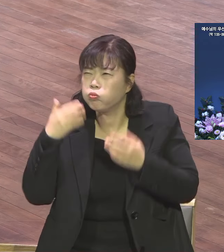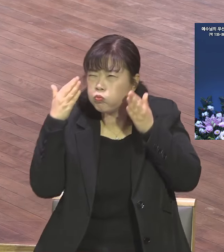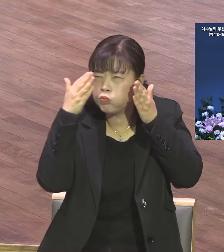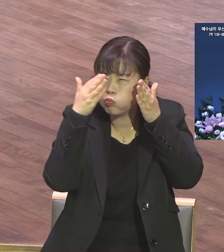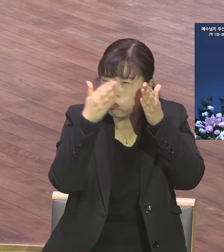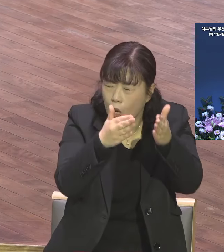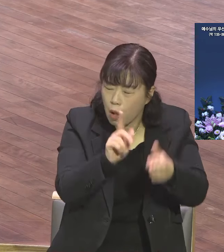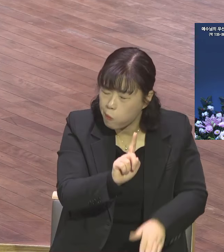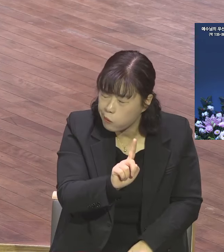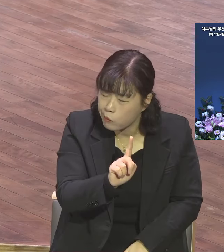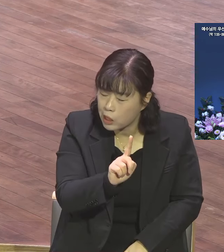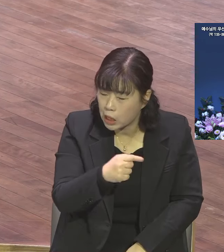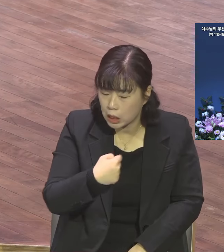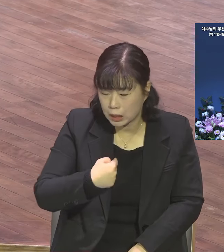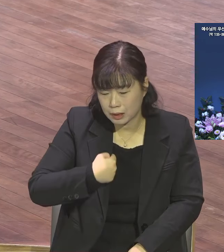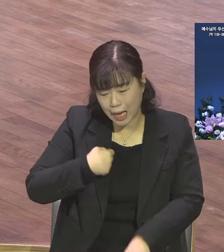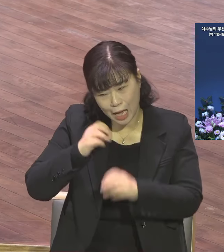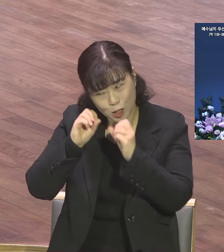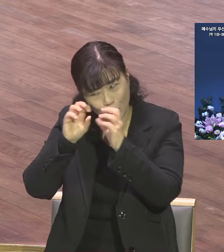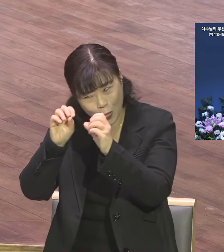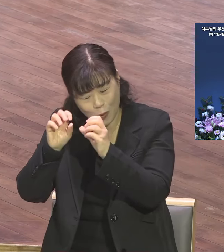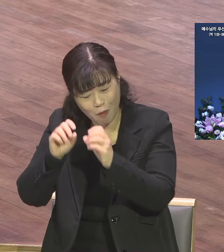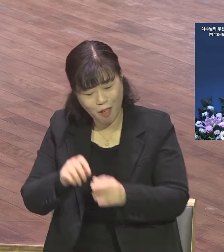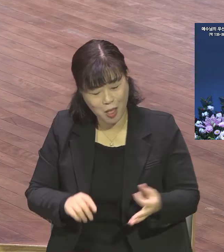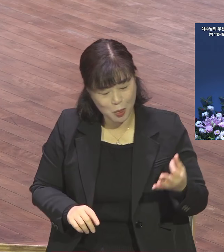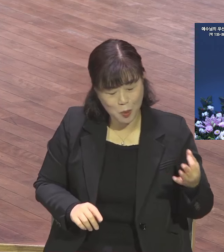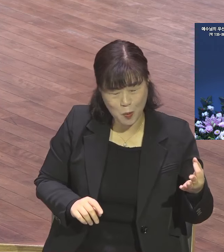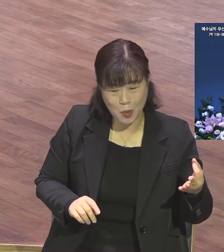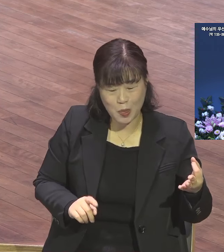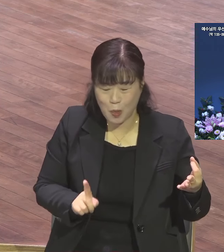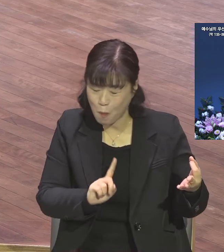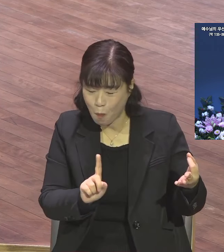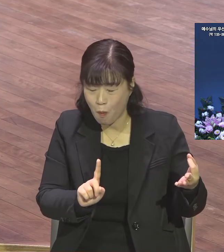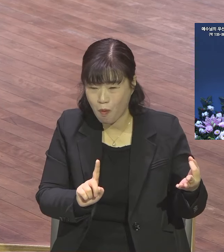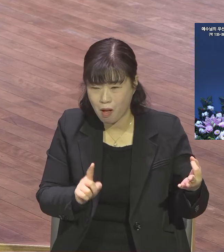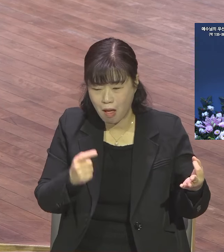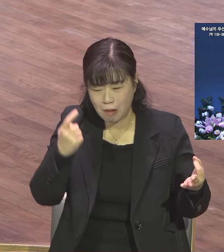있습니까? 여러분 스스로가 잘 아실 거예요.